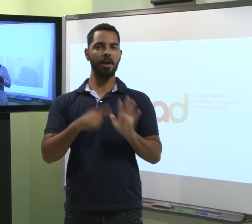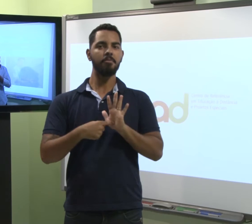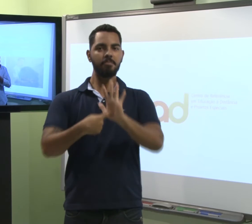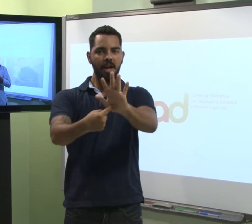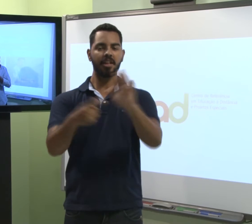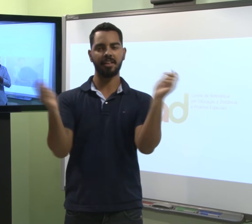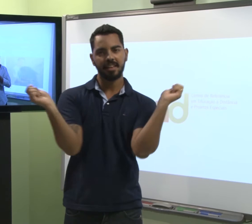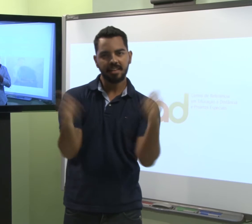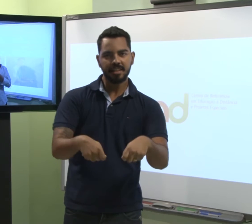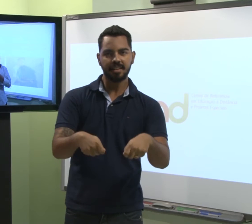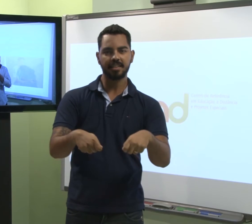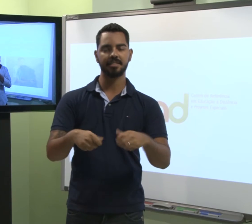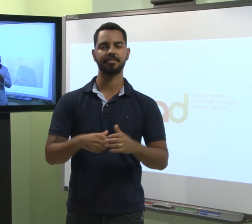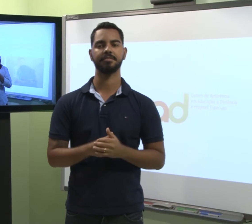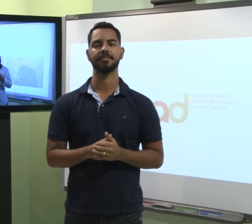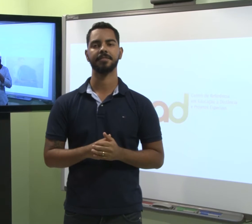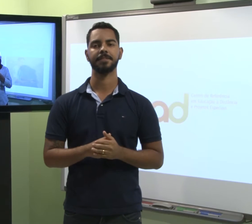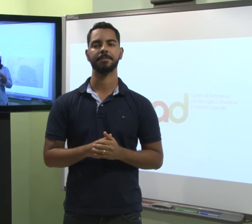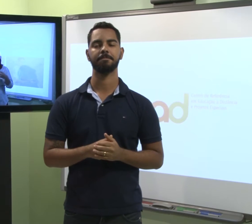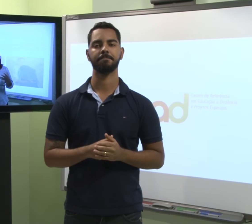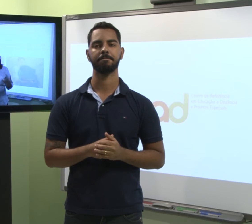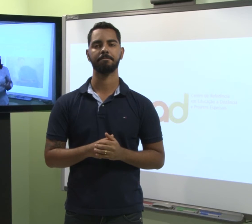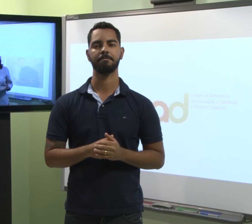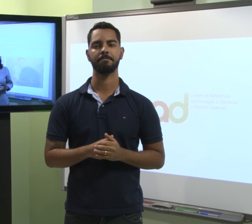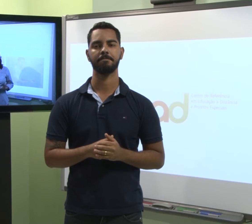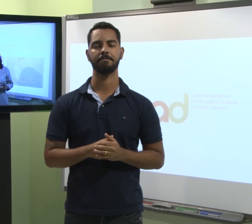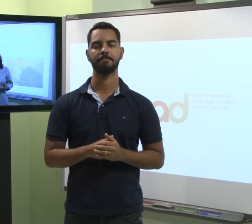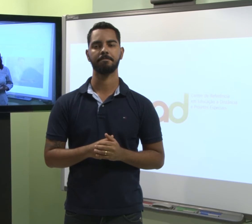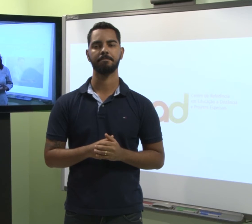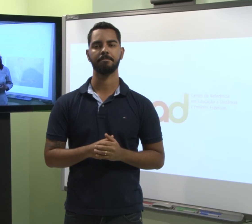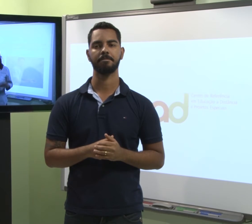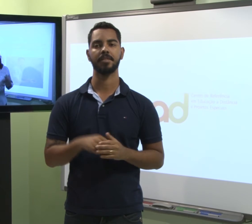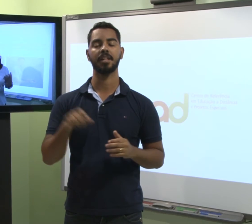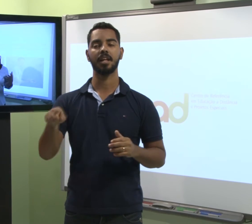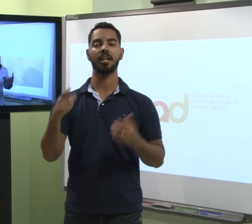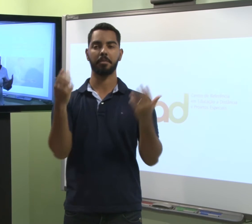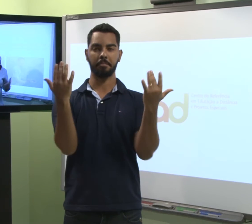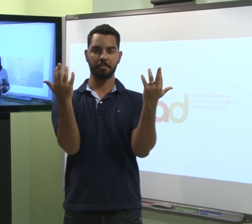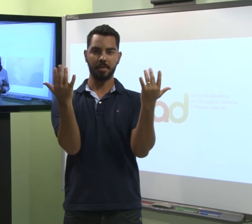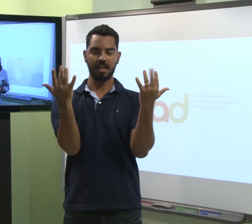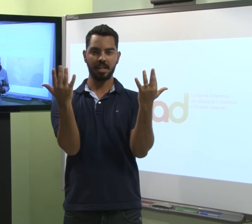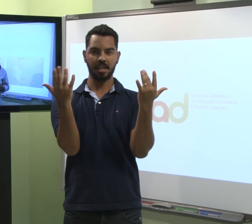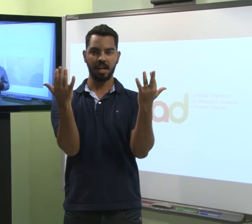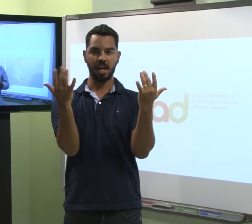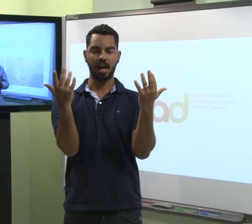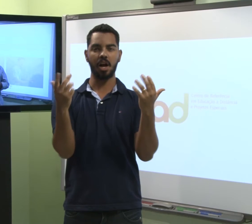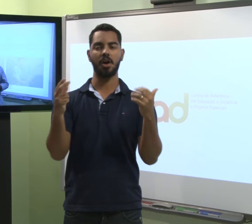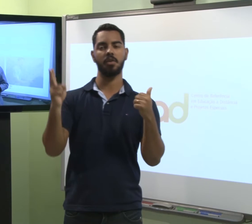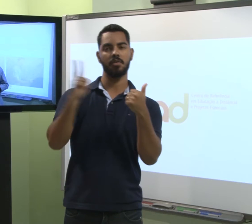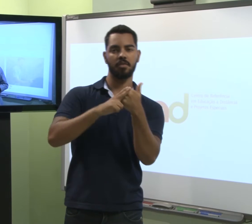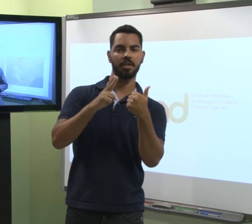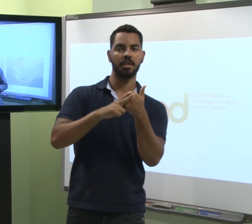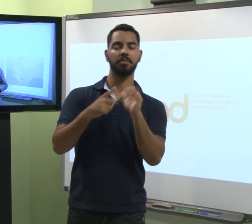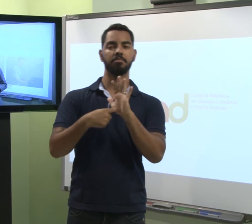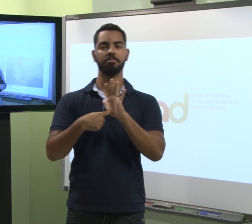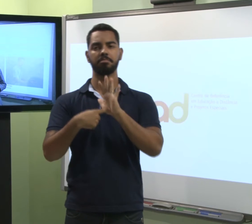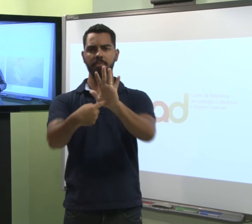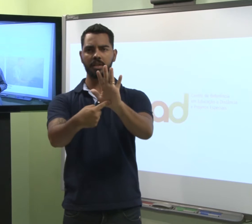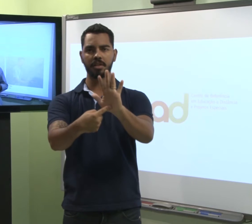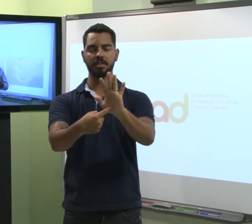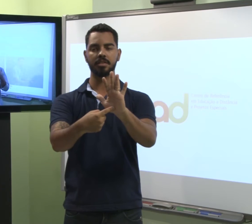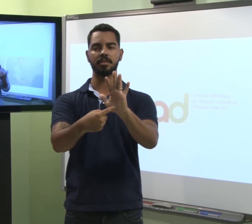várias estratégias disponibilizadas pela articulação da mão e pelas componentes não manuais,